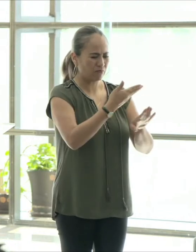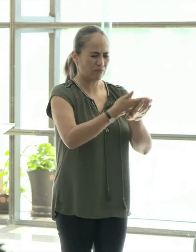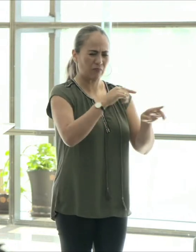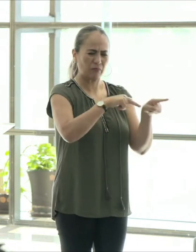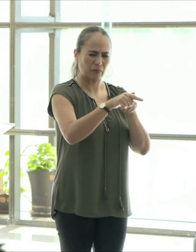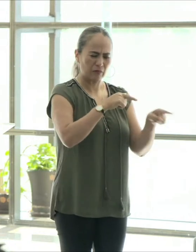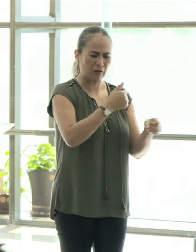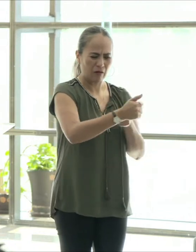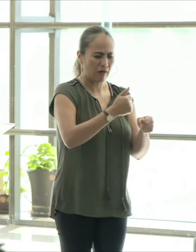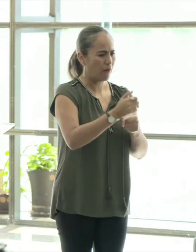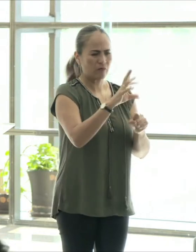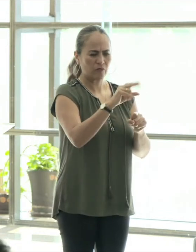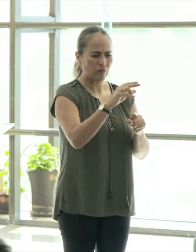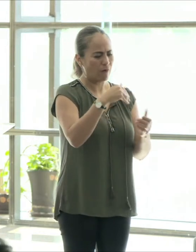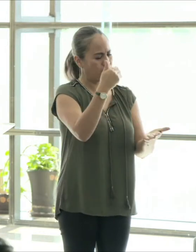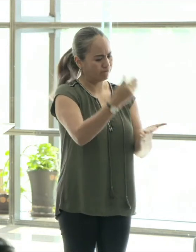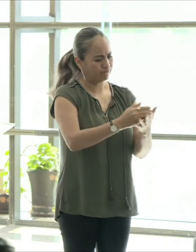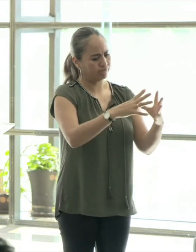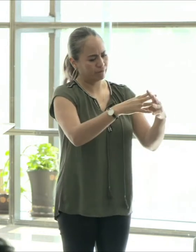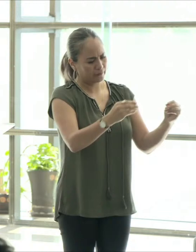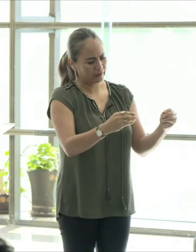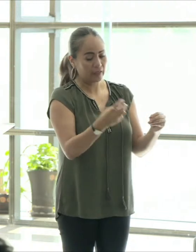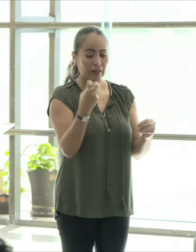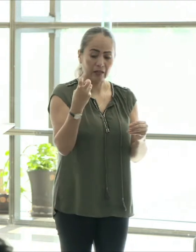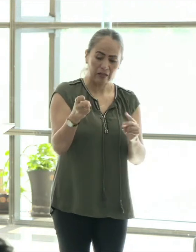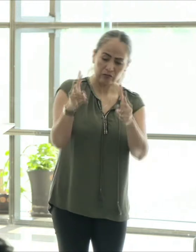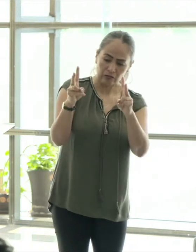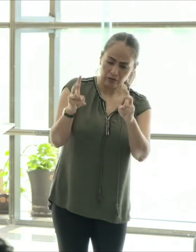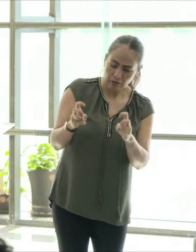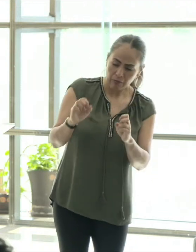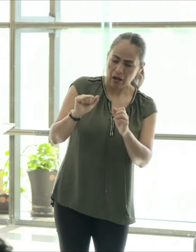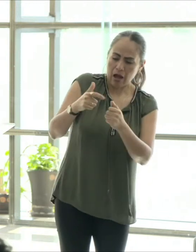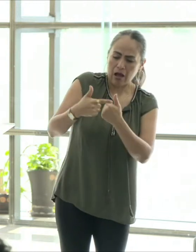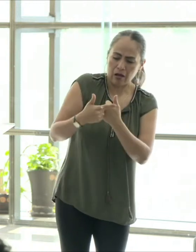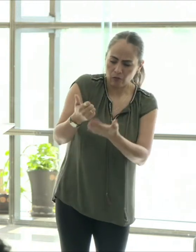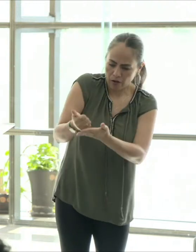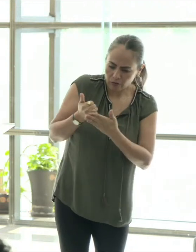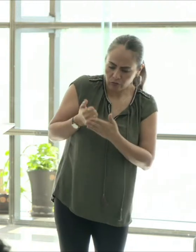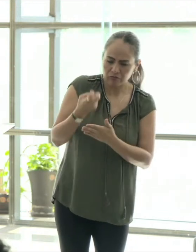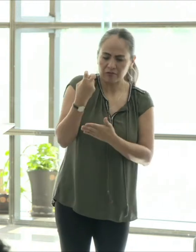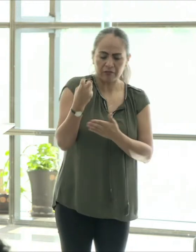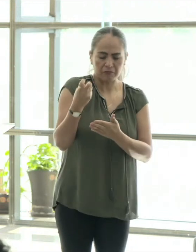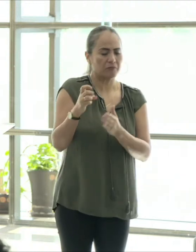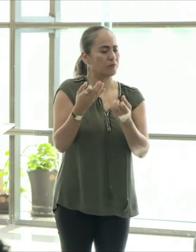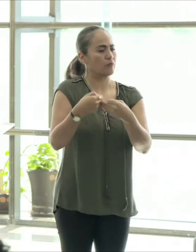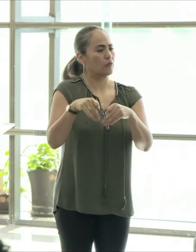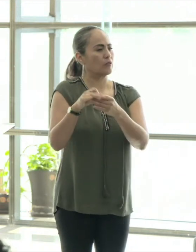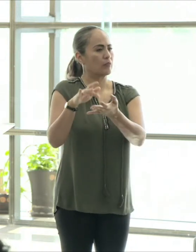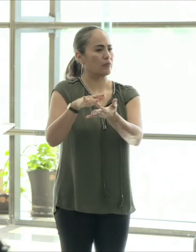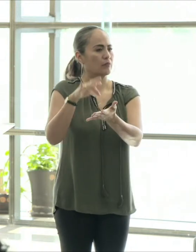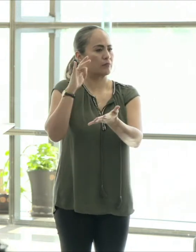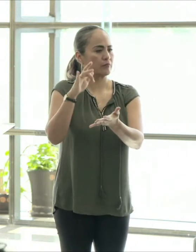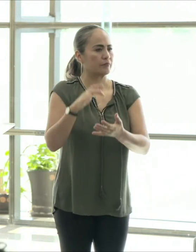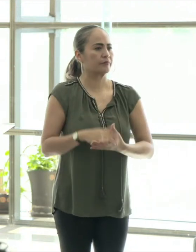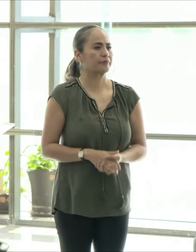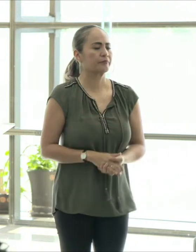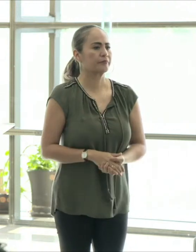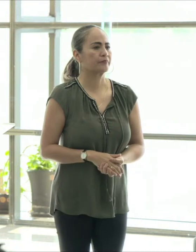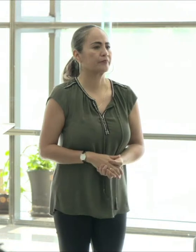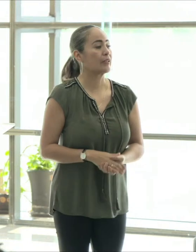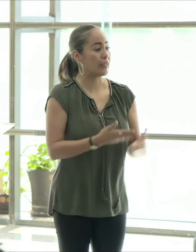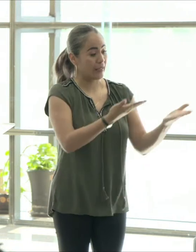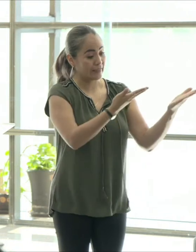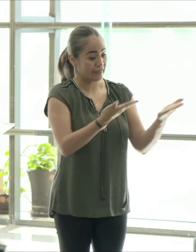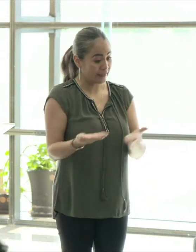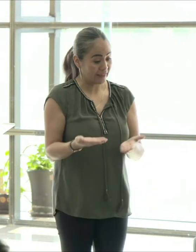recobran mayor relevancia todo aquello que podamos hacer y saludo también que llegó ya con